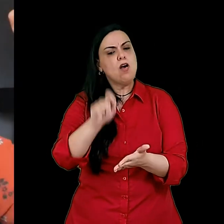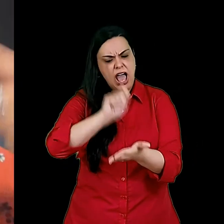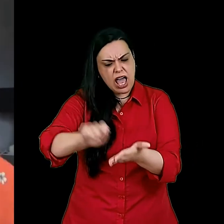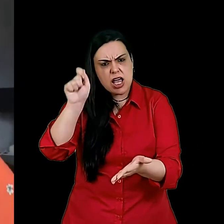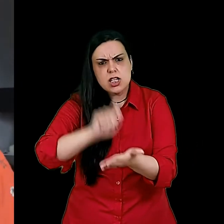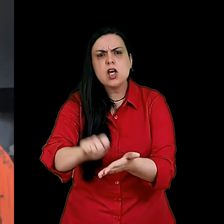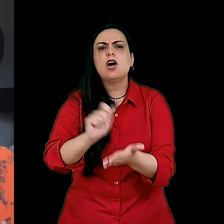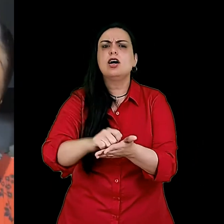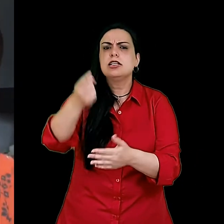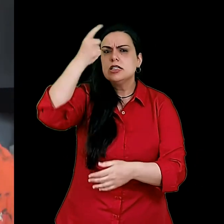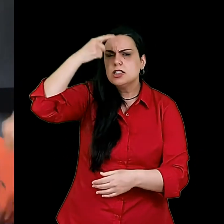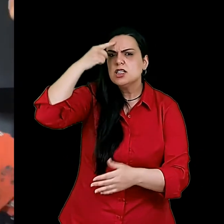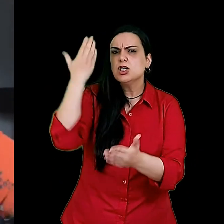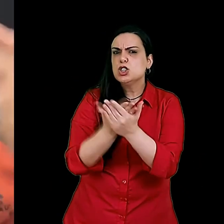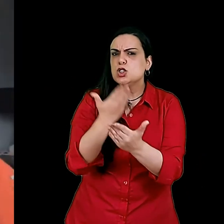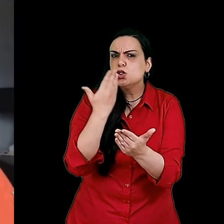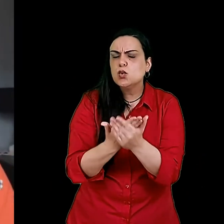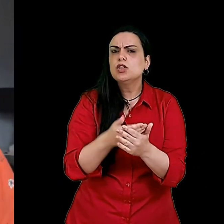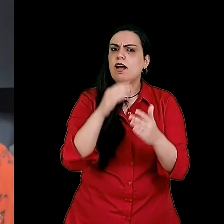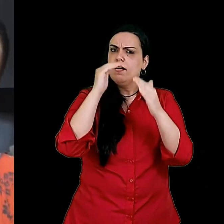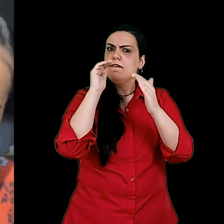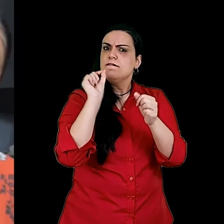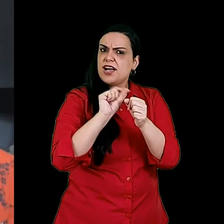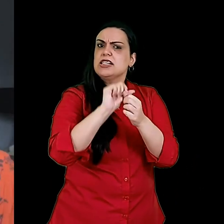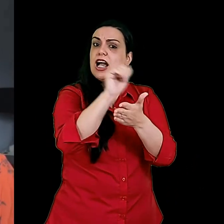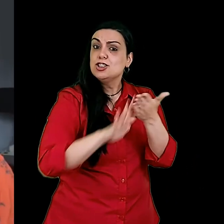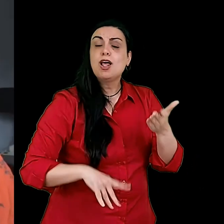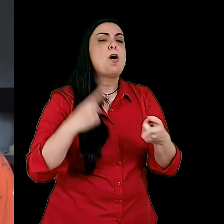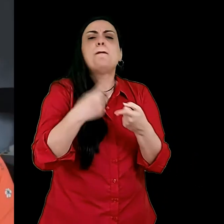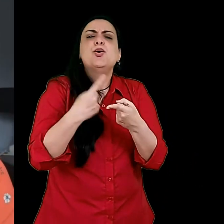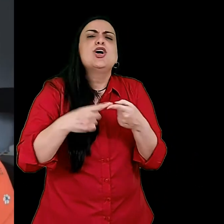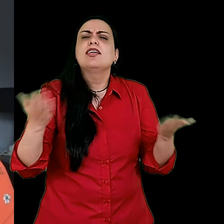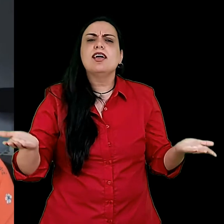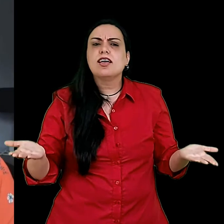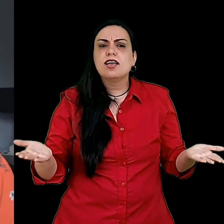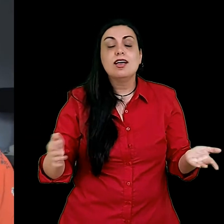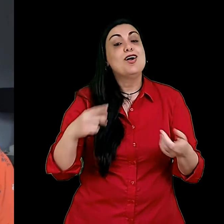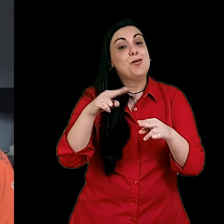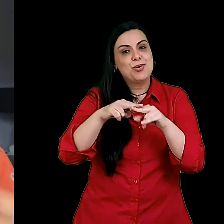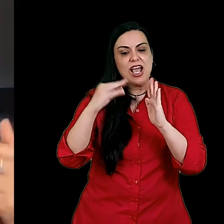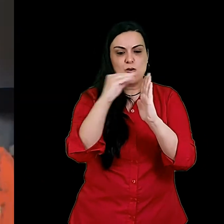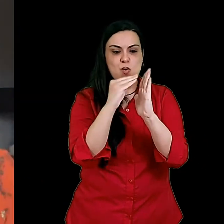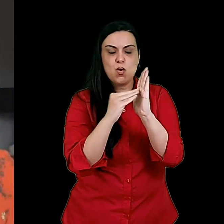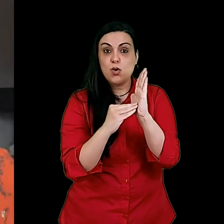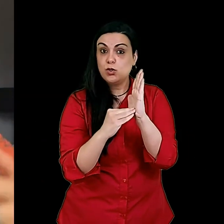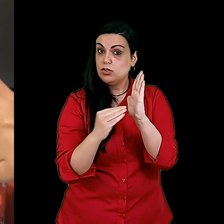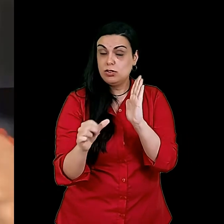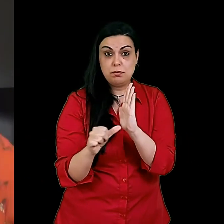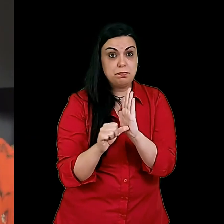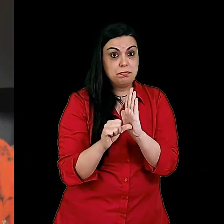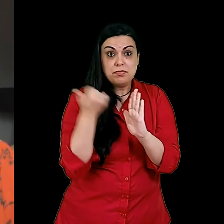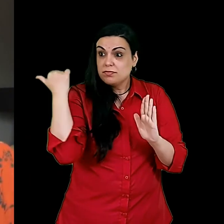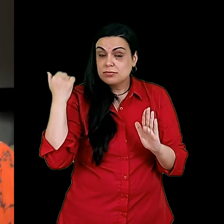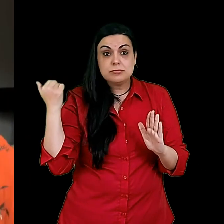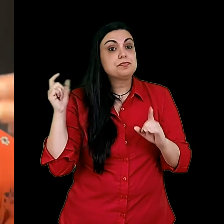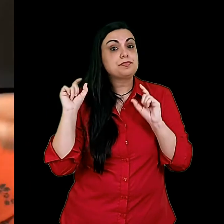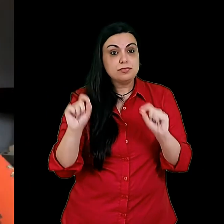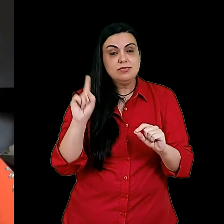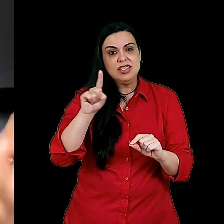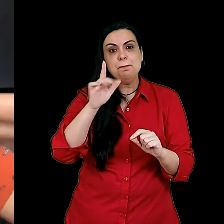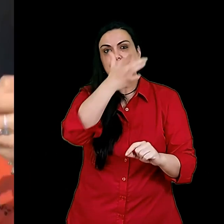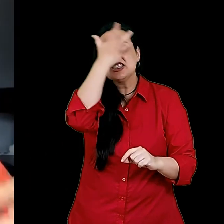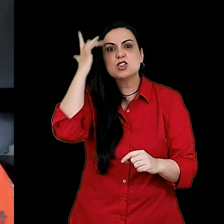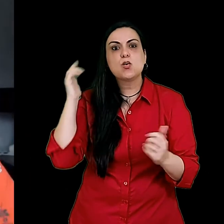preconceito, anote, escreva, medite, faça as tarefas? Por quê? Porque, por exemplo, para trazer esse conteúdo